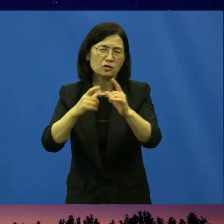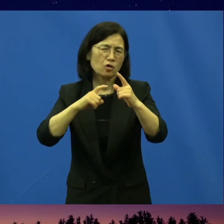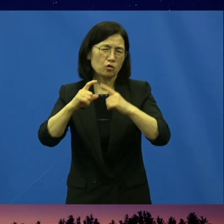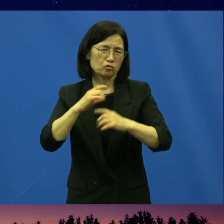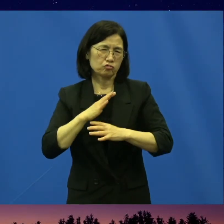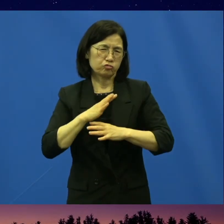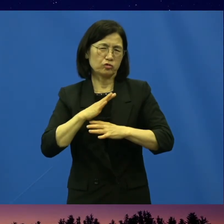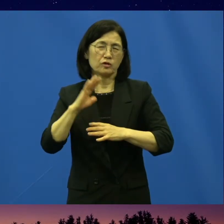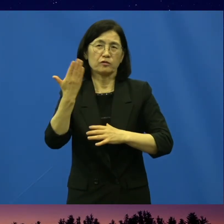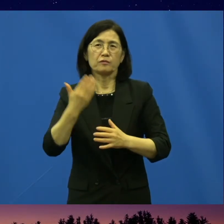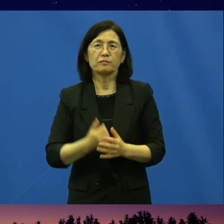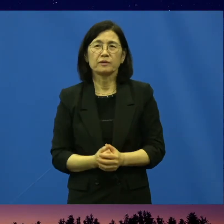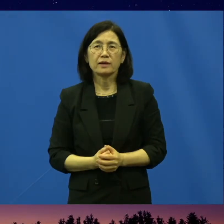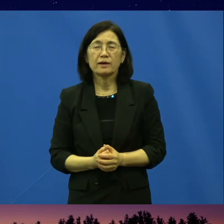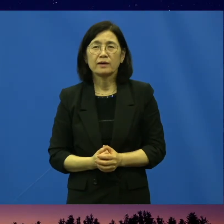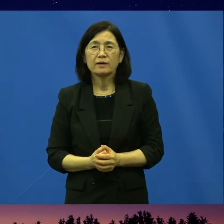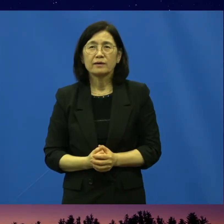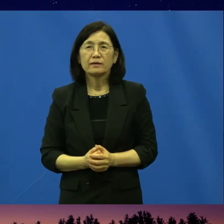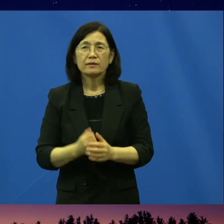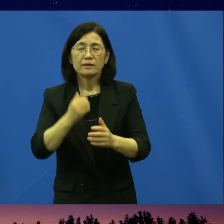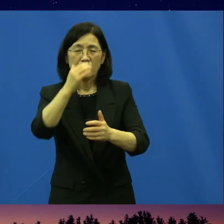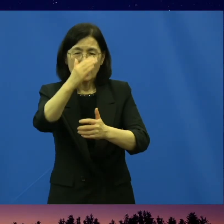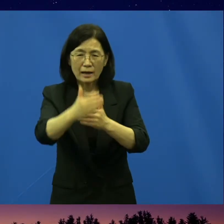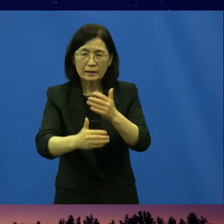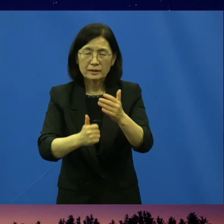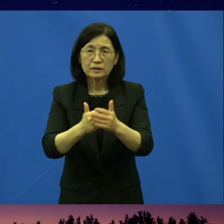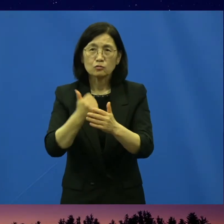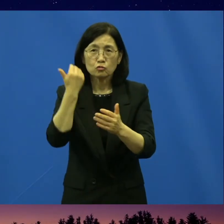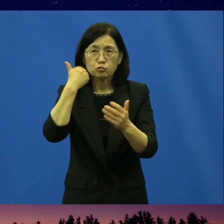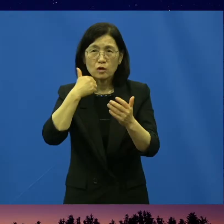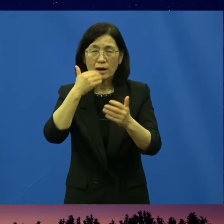여러분, 누가 하나님의 함께 하시는 은혜를 누립니까?